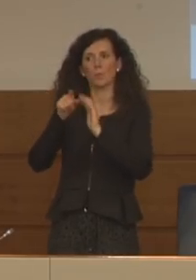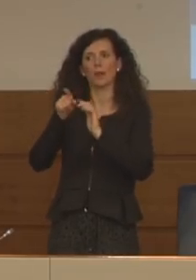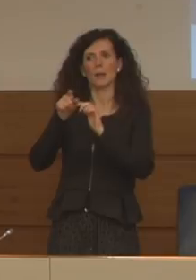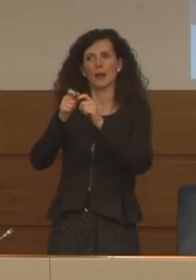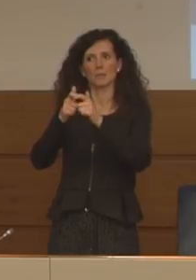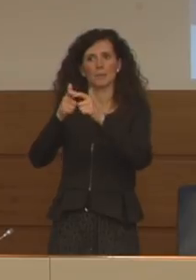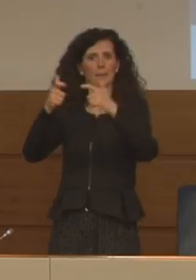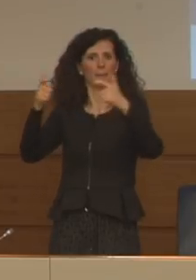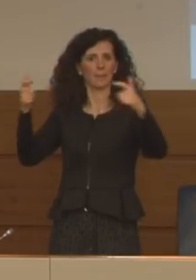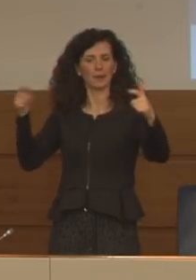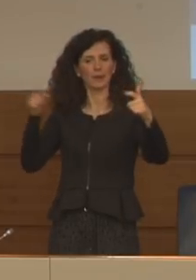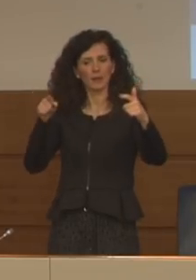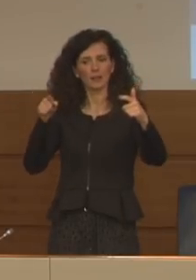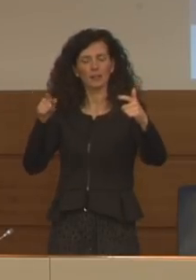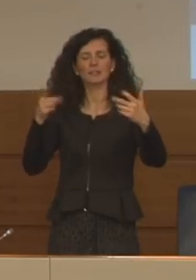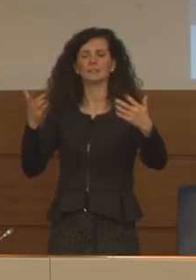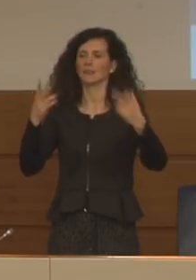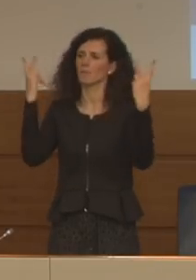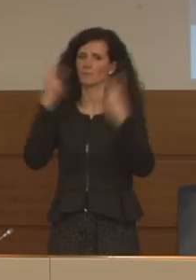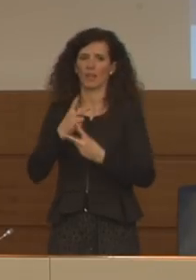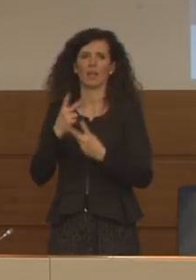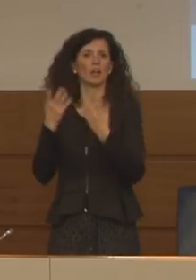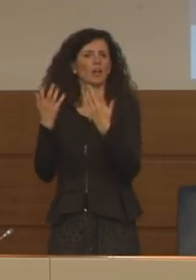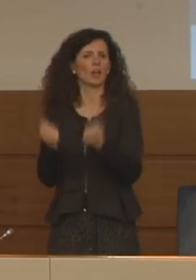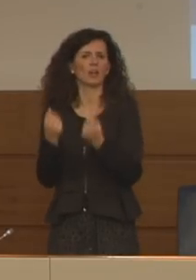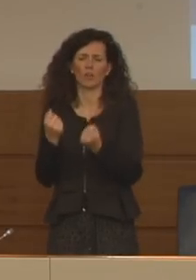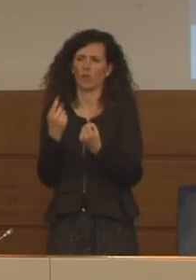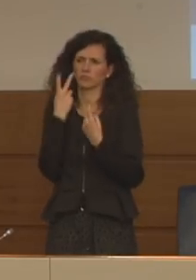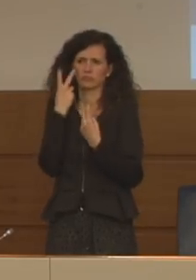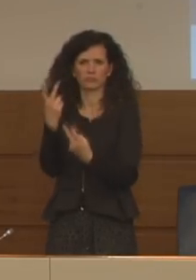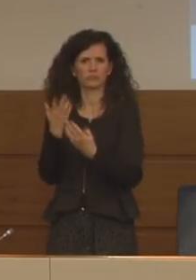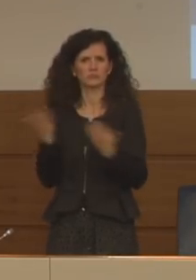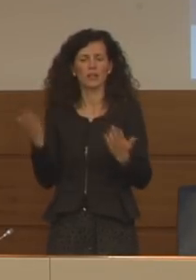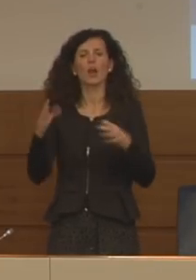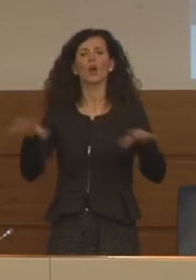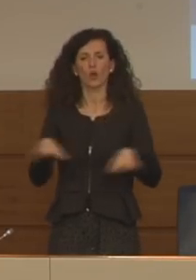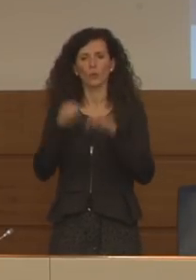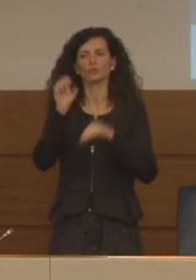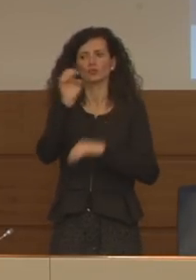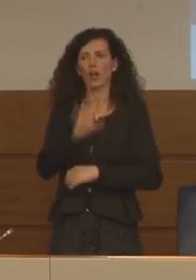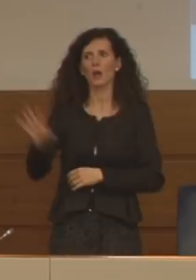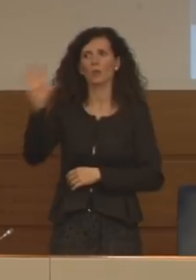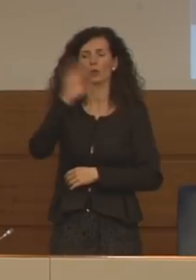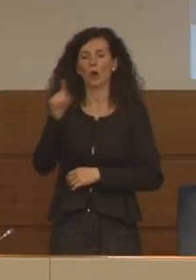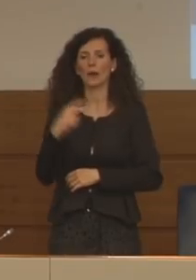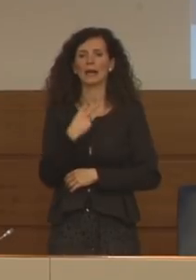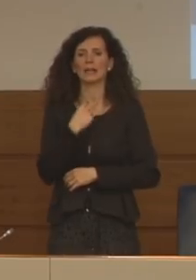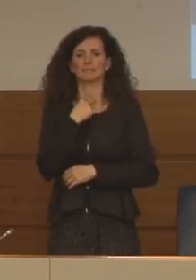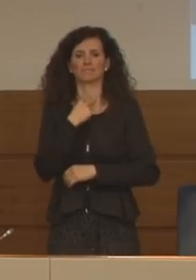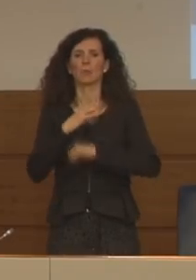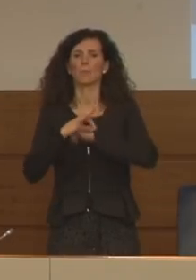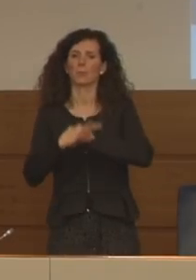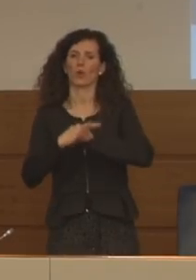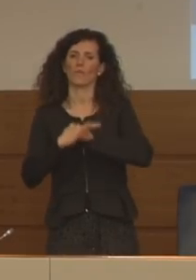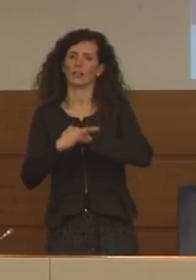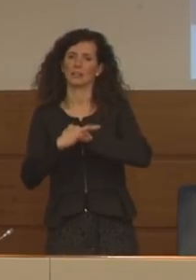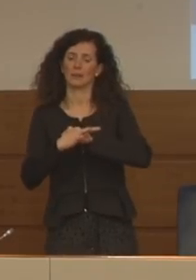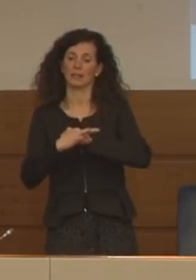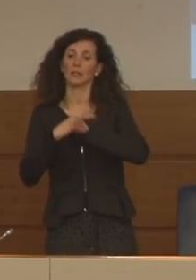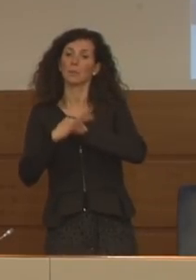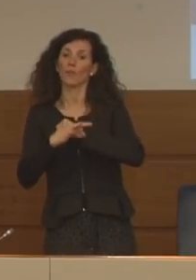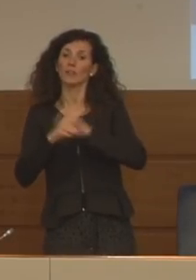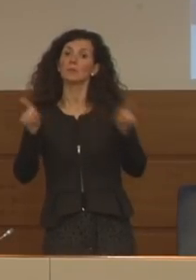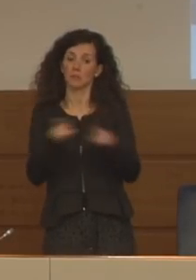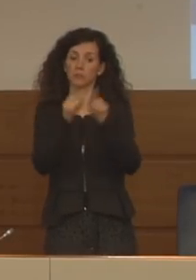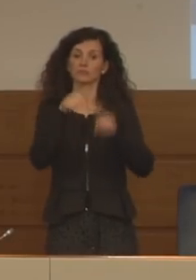sua concretezza ha obbligato questi paesi a prendere provvedimenti che ricalcano quanto già avvenuto in